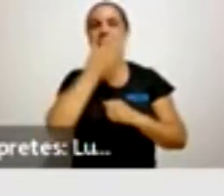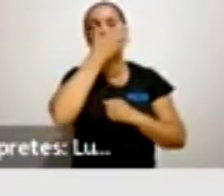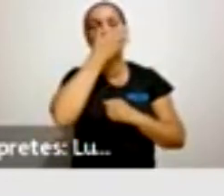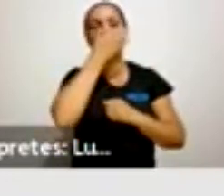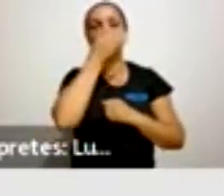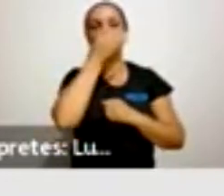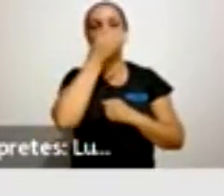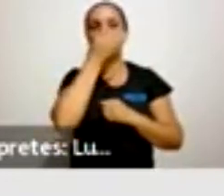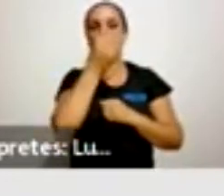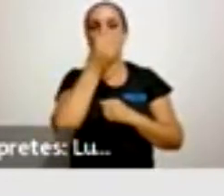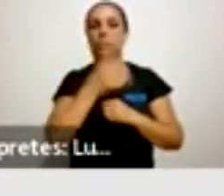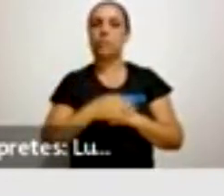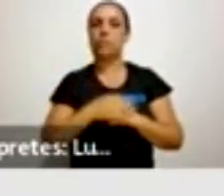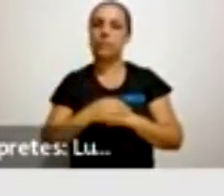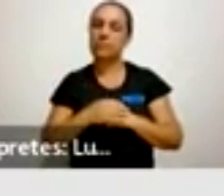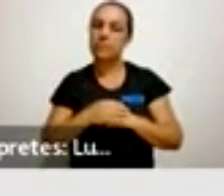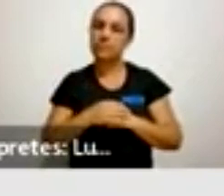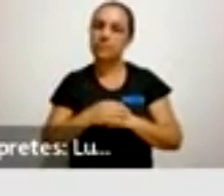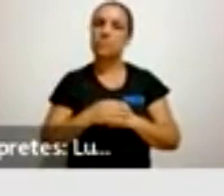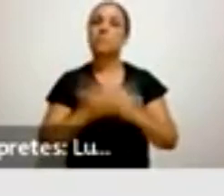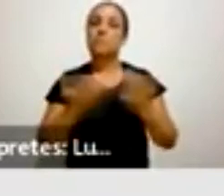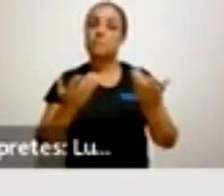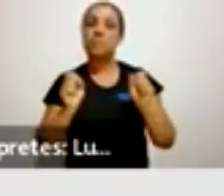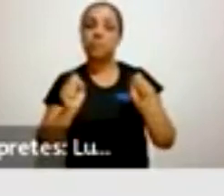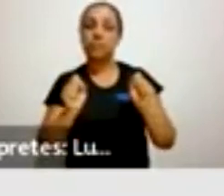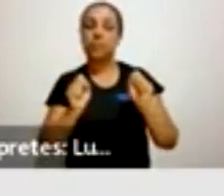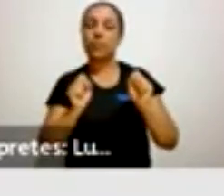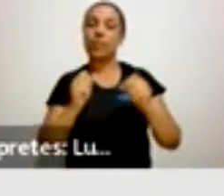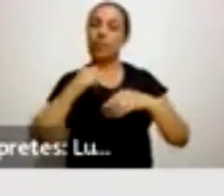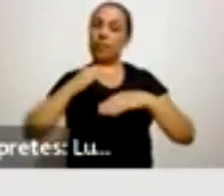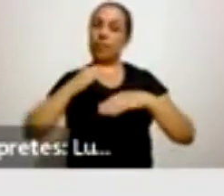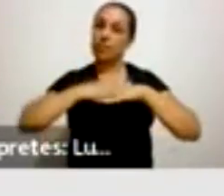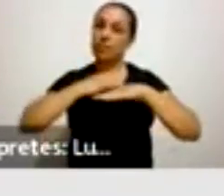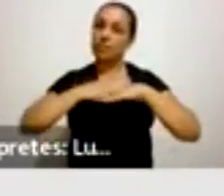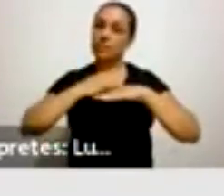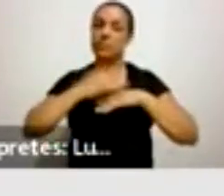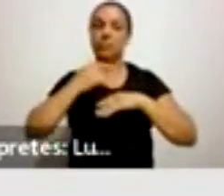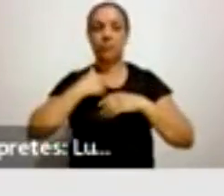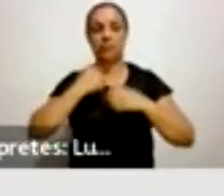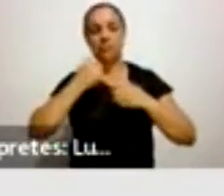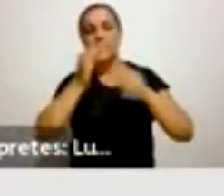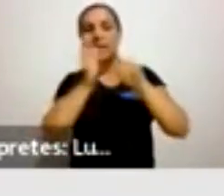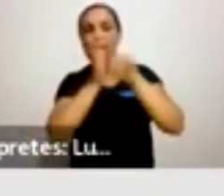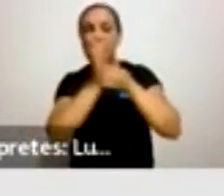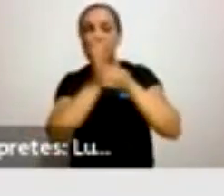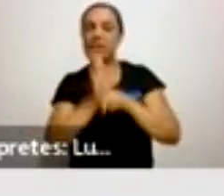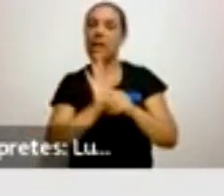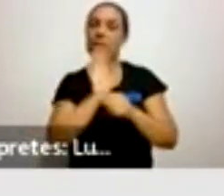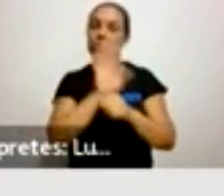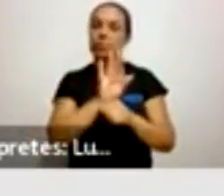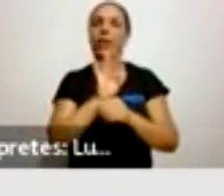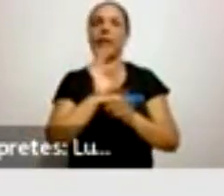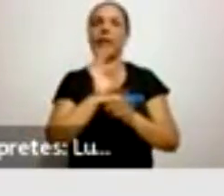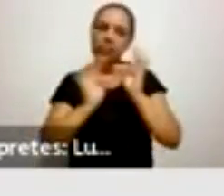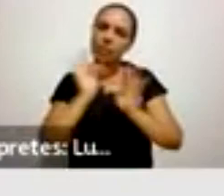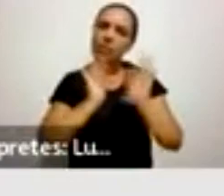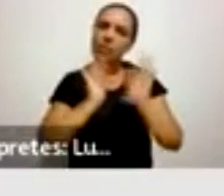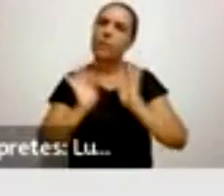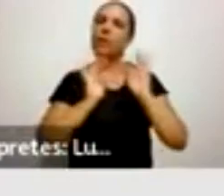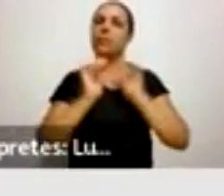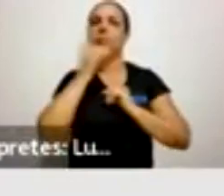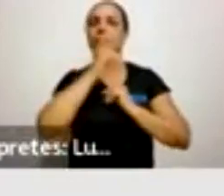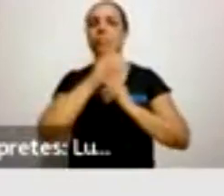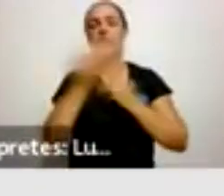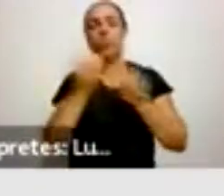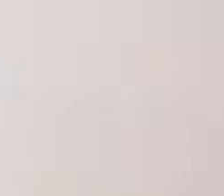terapeutadaltonleme.com.br, ali você vai saber mais sobre o meu trabalho e também ali tem um WhatsApp direto que você clica para